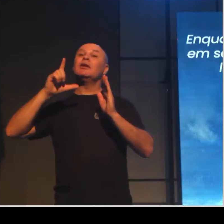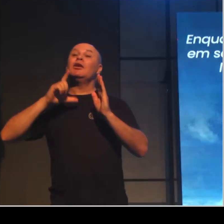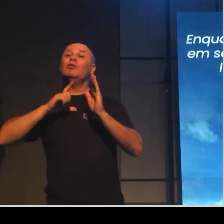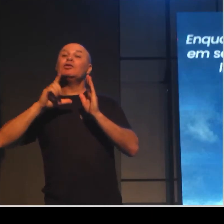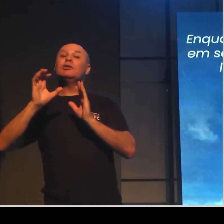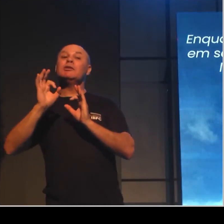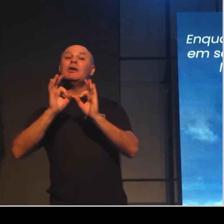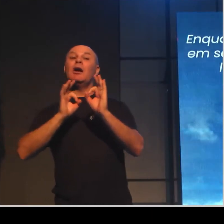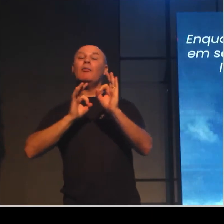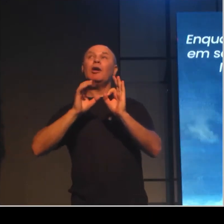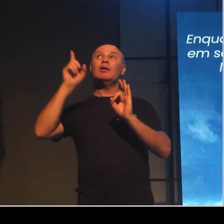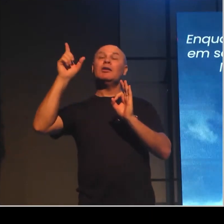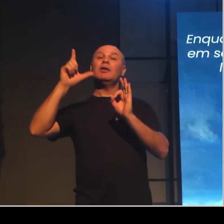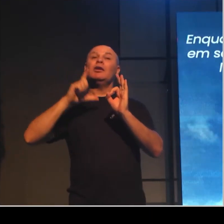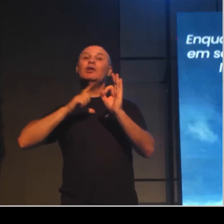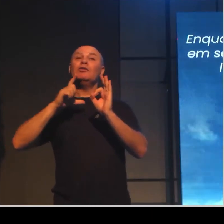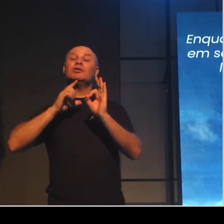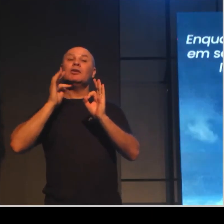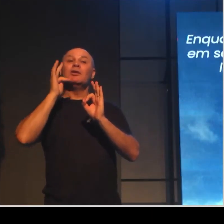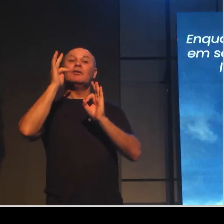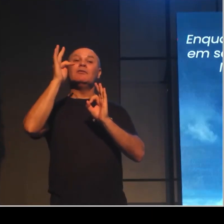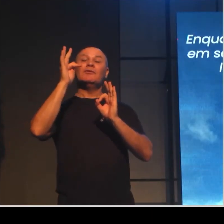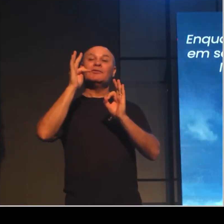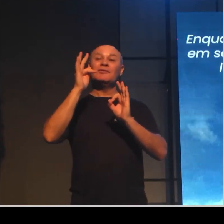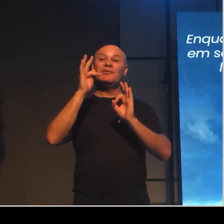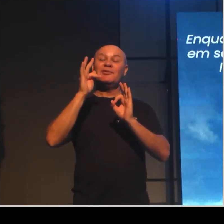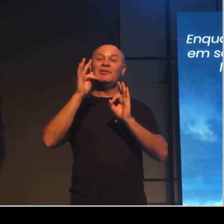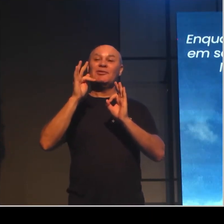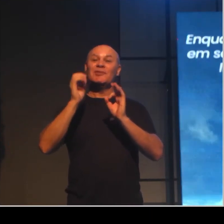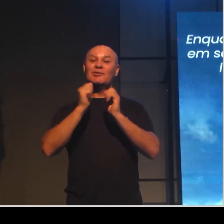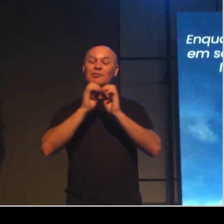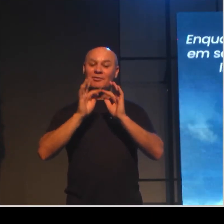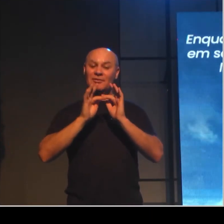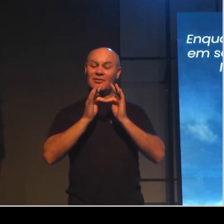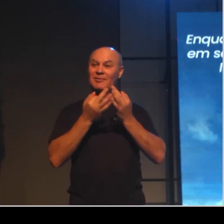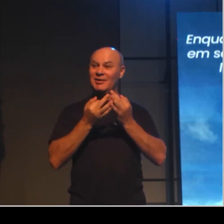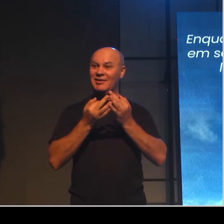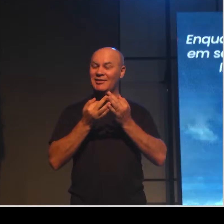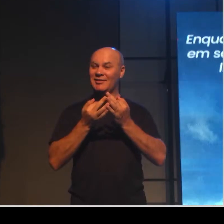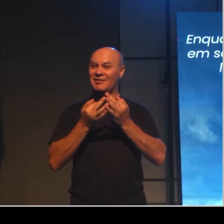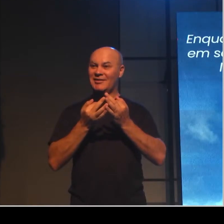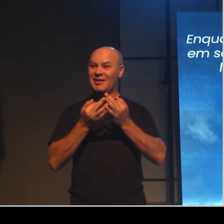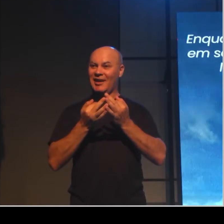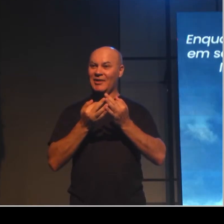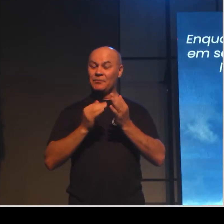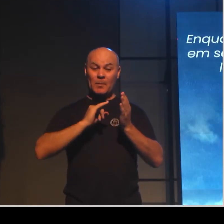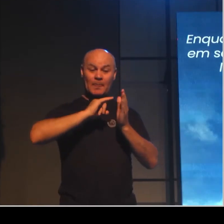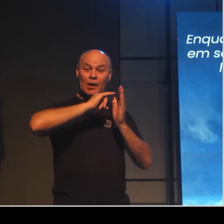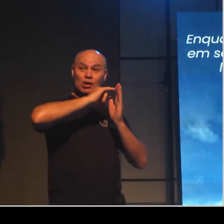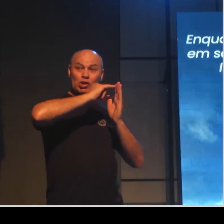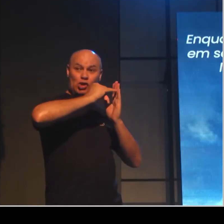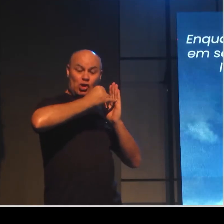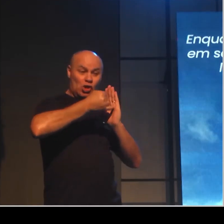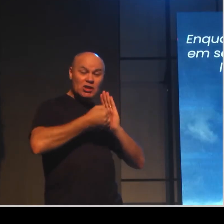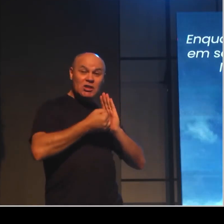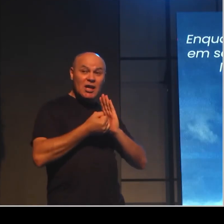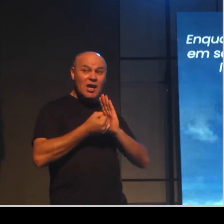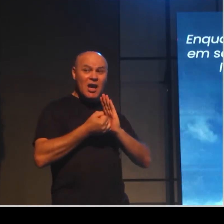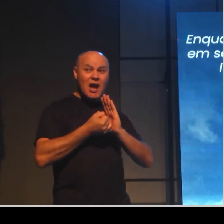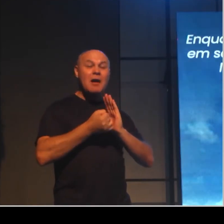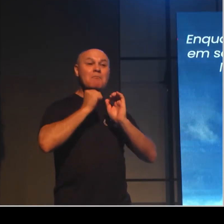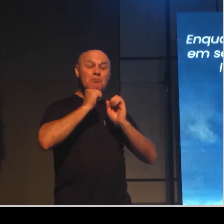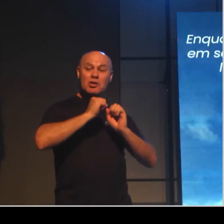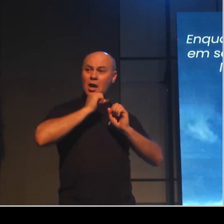Maria, e José cooperou com isso. Ele teve fé, ele acreditou